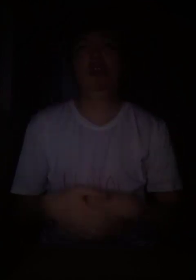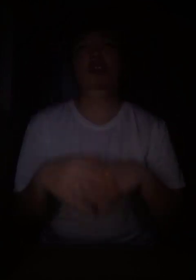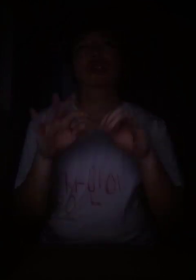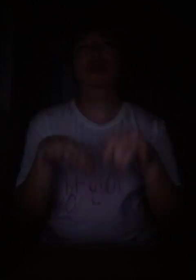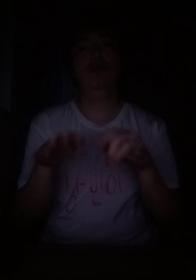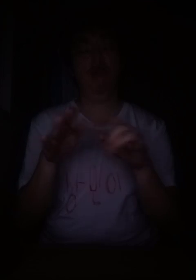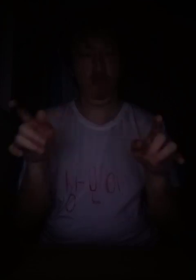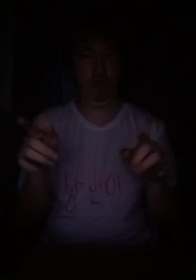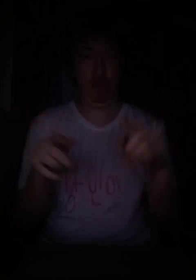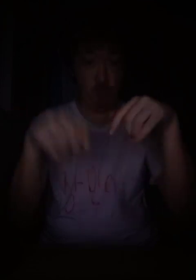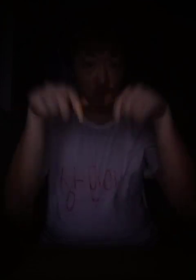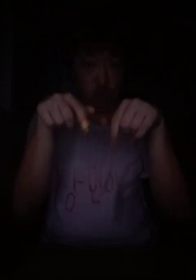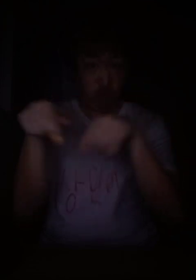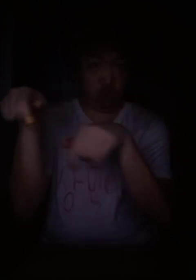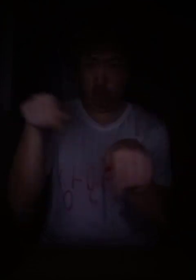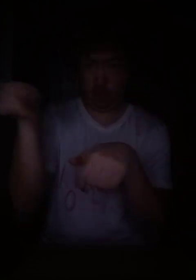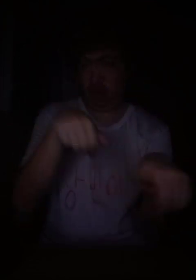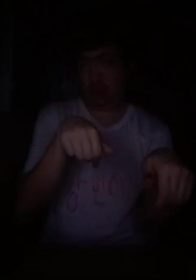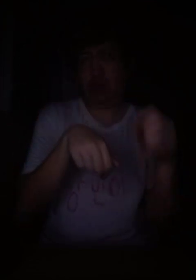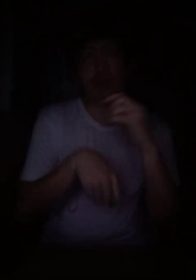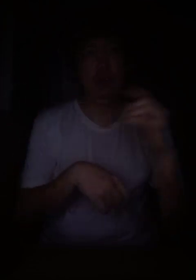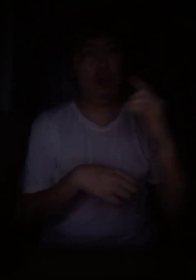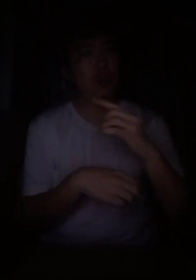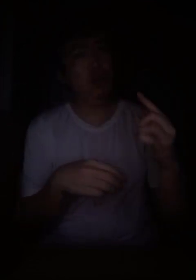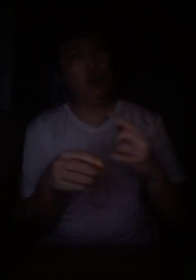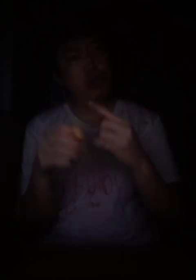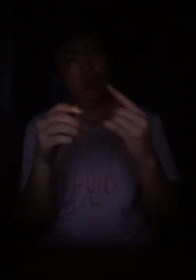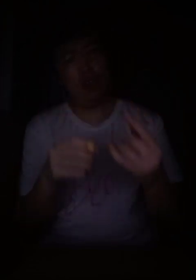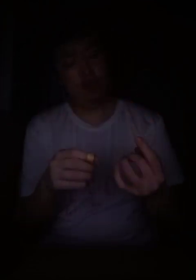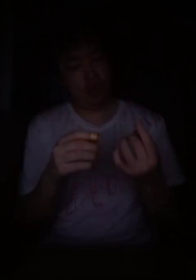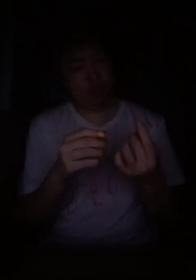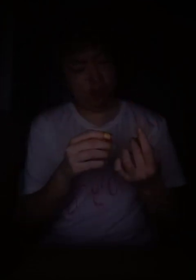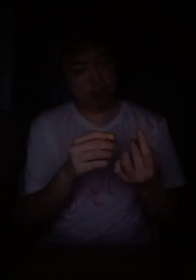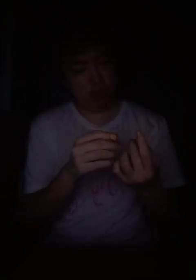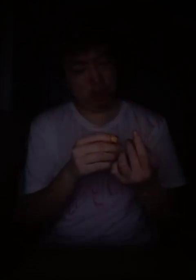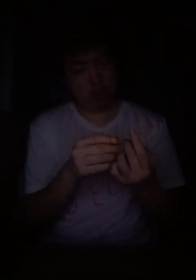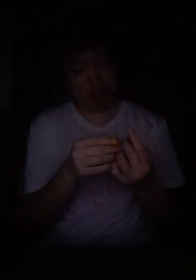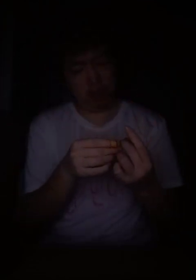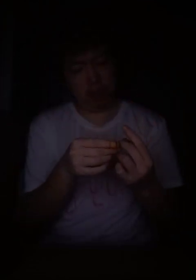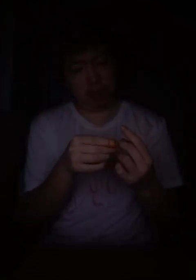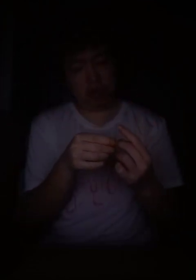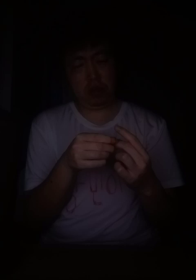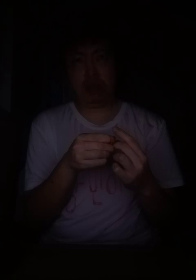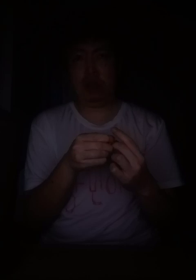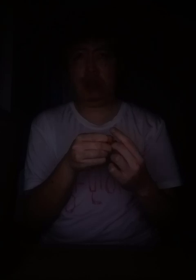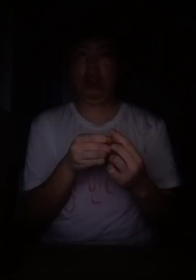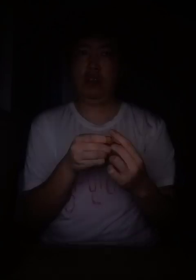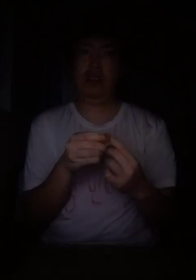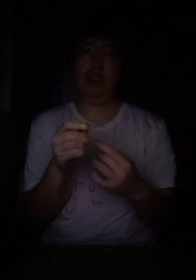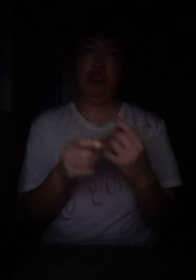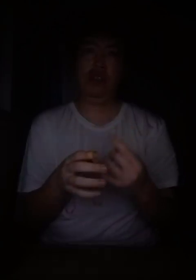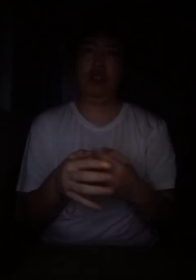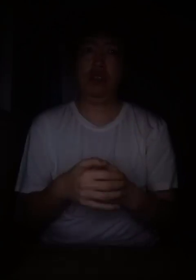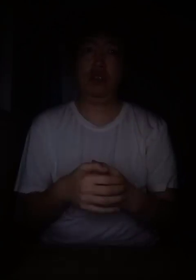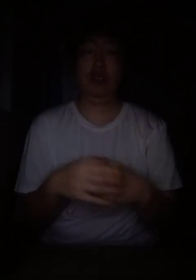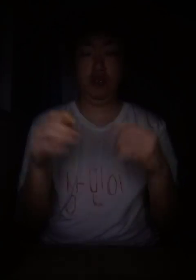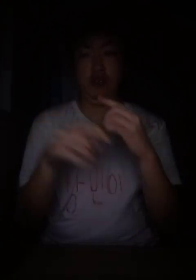영동에선 폭우로 휩쓸려 간 농막에서 홀로 거주했던 70대가 실종돼 수색 중입니다. 이번 장마로 현재까지